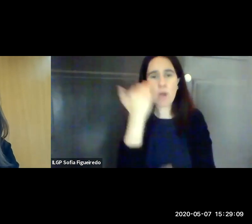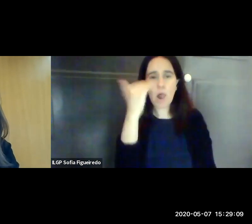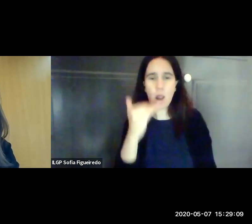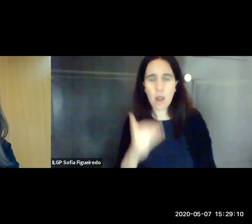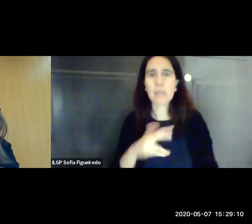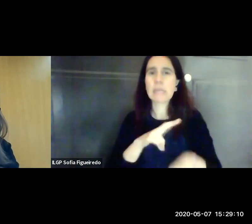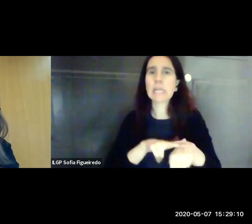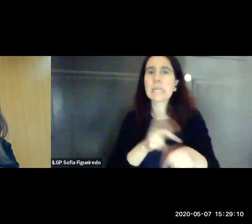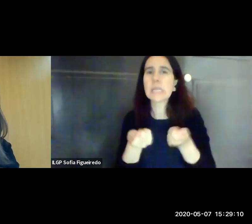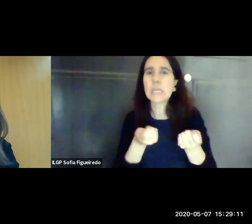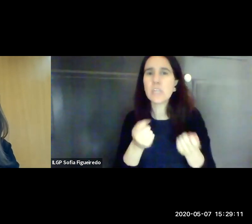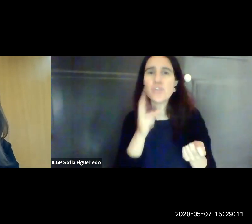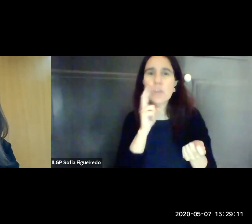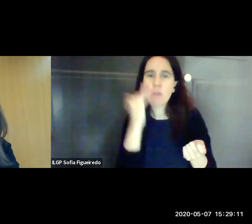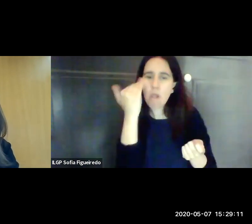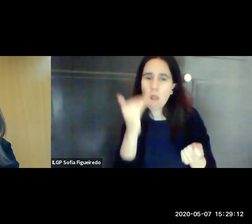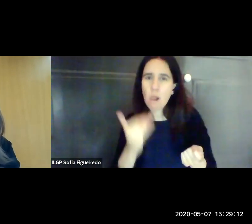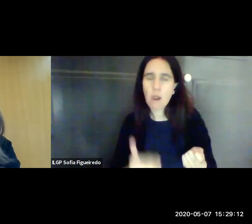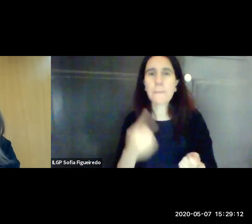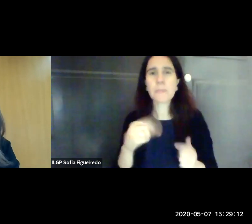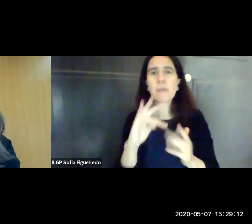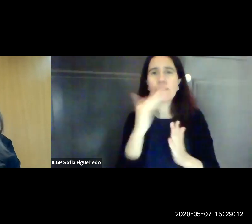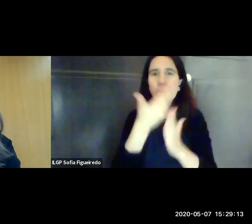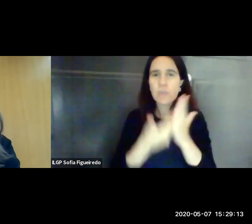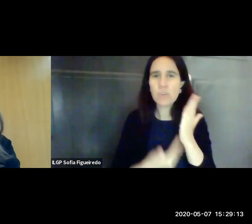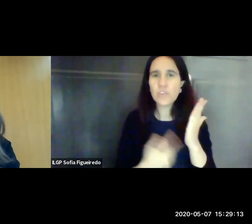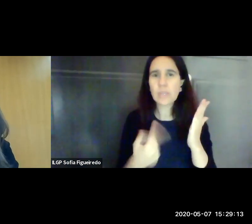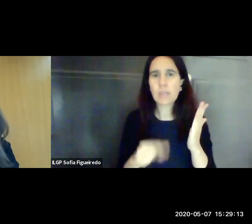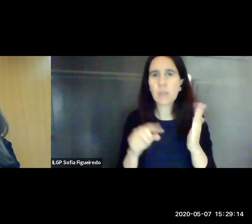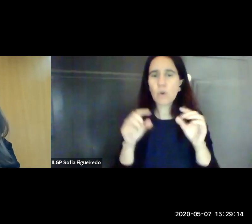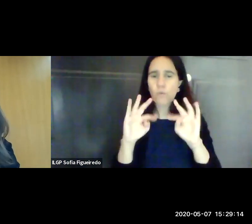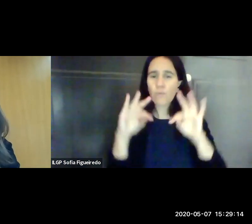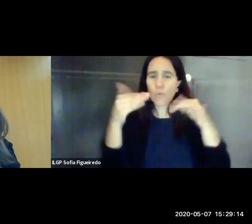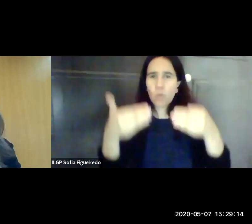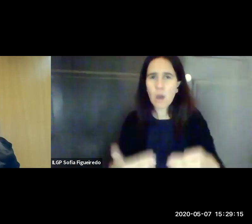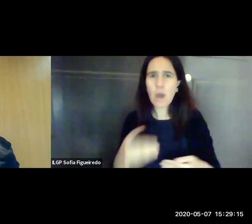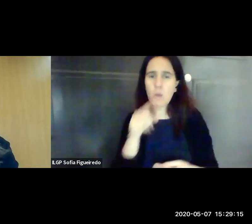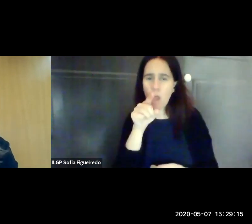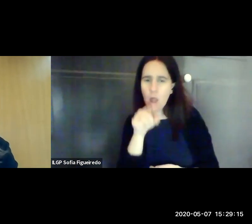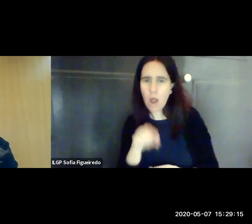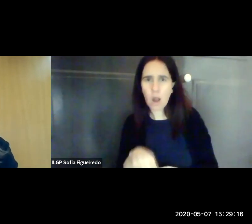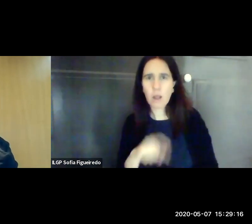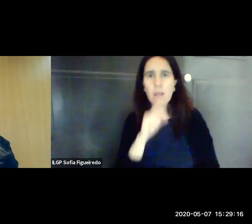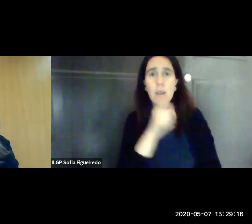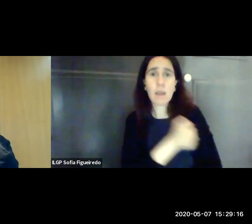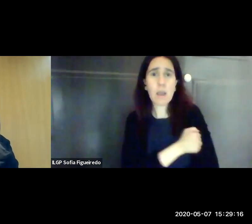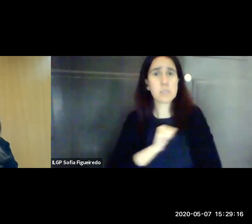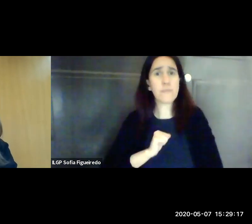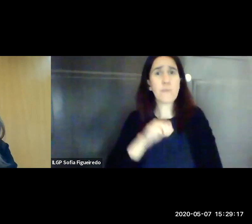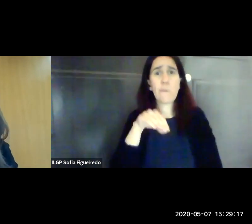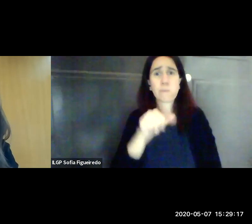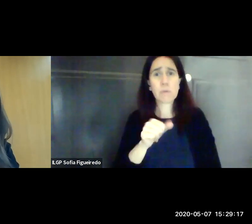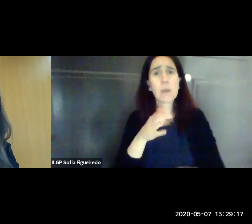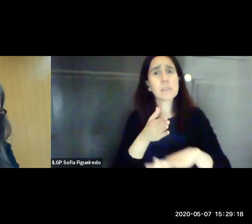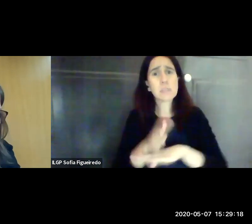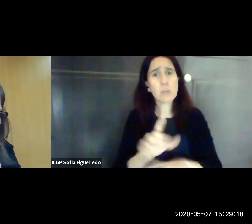dirigentes, um repositório de fichas, de formulários, que nos permitem, mesmo de nossa casa, conseguir aceder